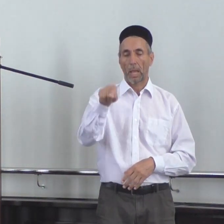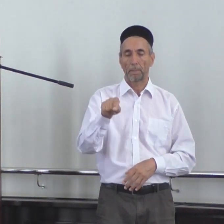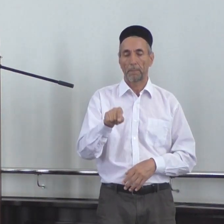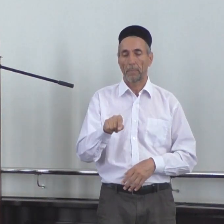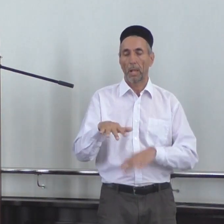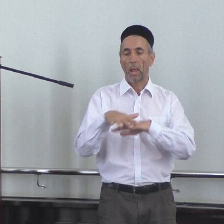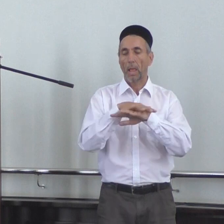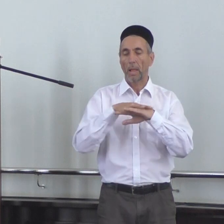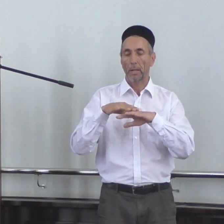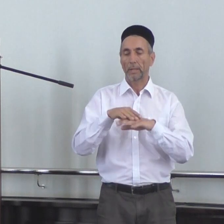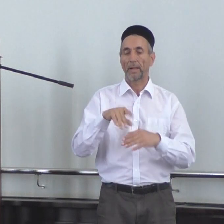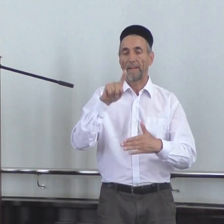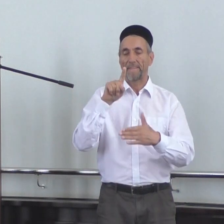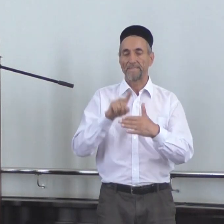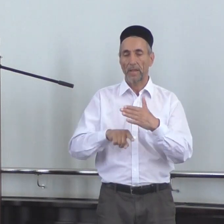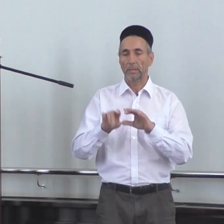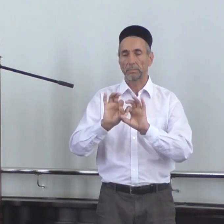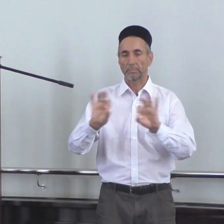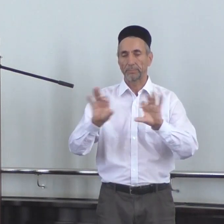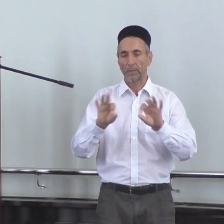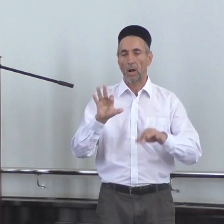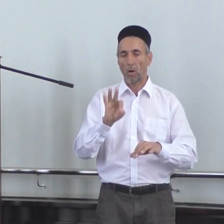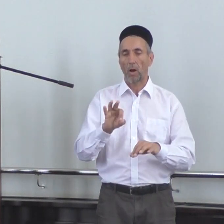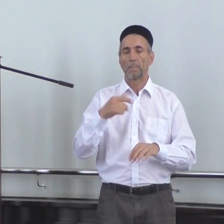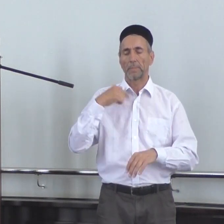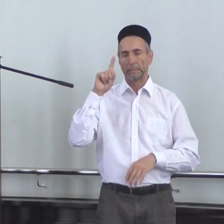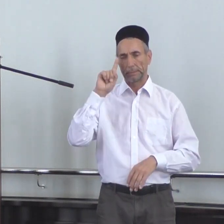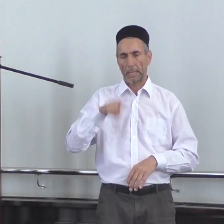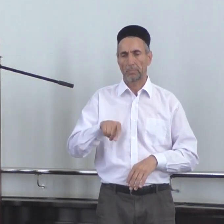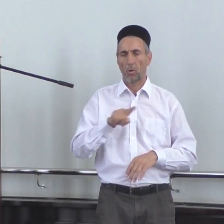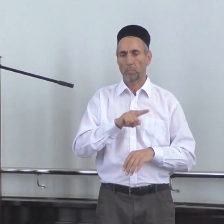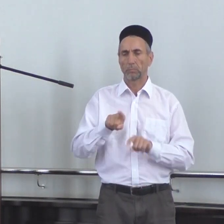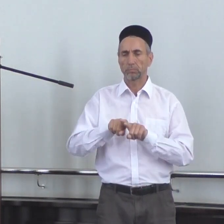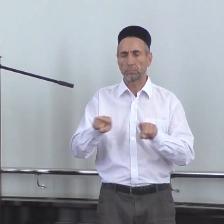җәмәгатьне, халыкны дингә өндәгән вакытта бөтенебез беләбез.